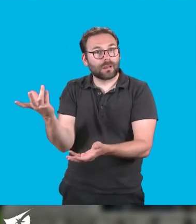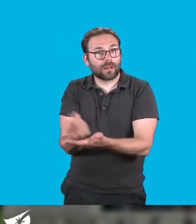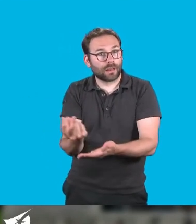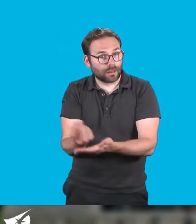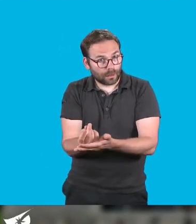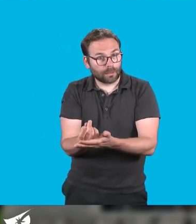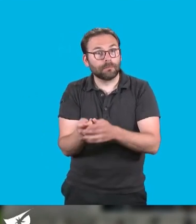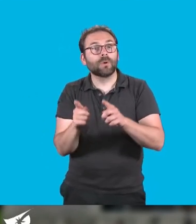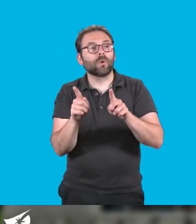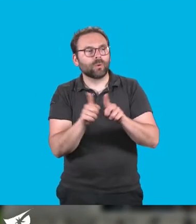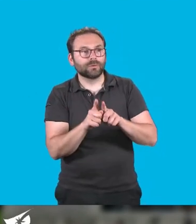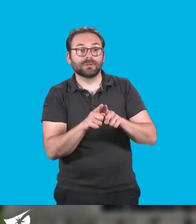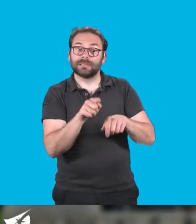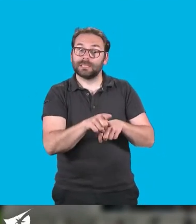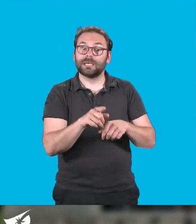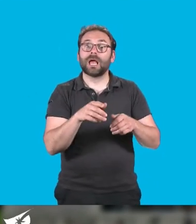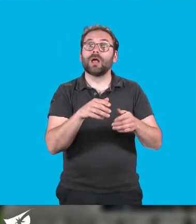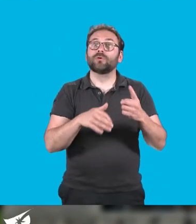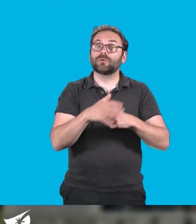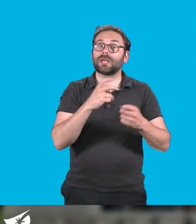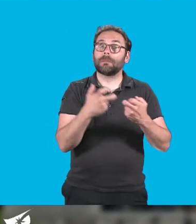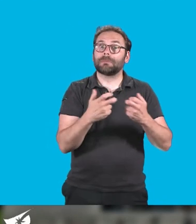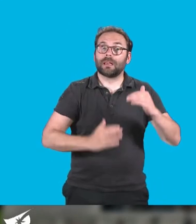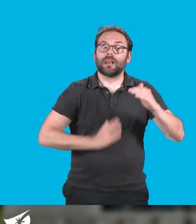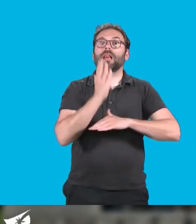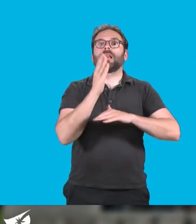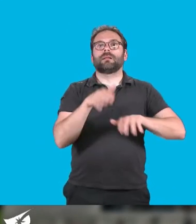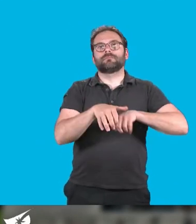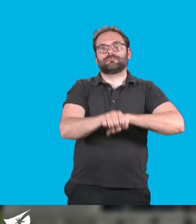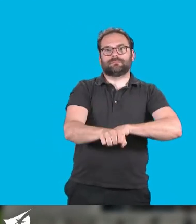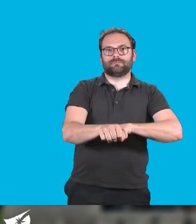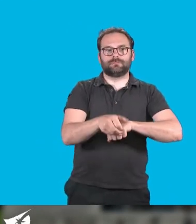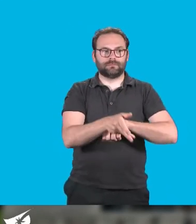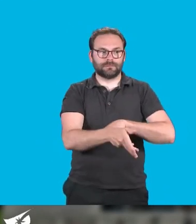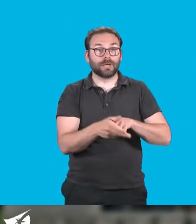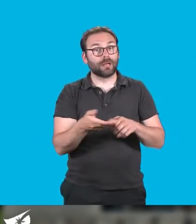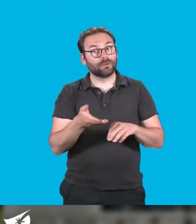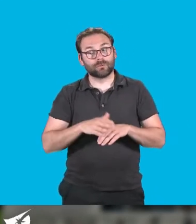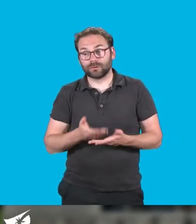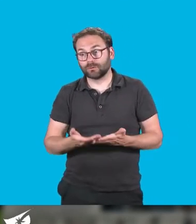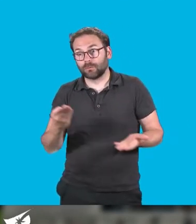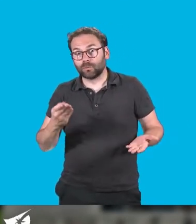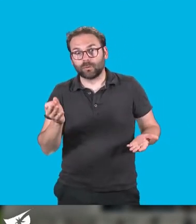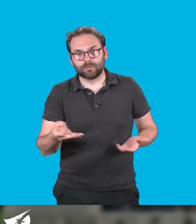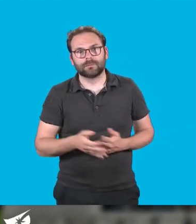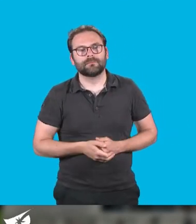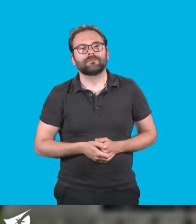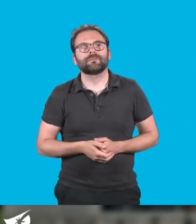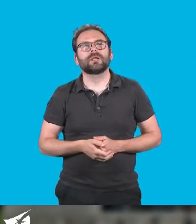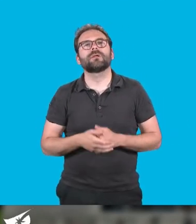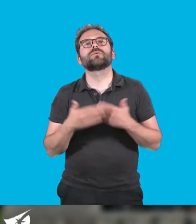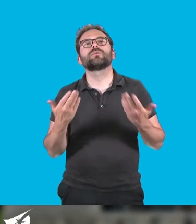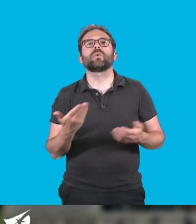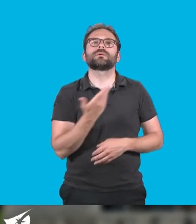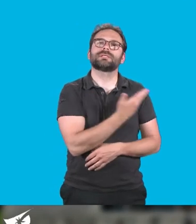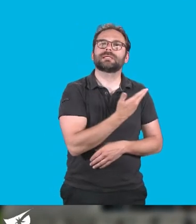jouer son rôle de bouclier social anti-inflation dans une période où, je crois, il y en a plus que jamais besoin. Et donc c'était une vignette en